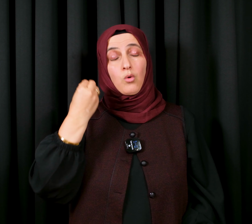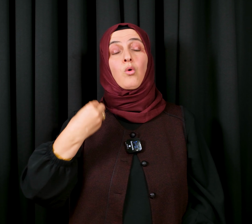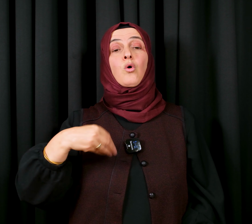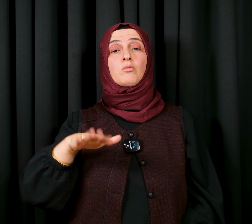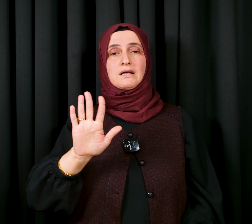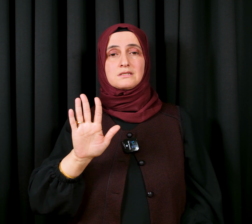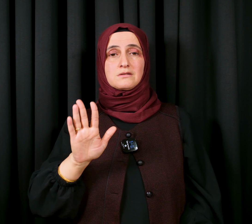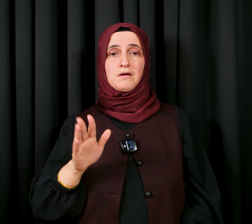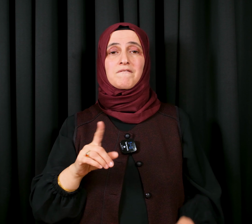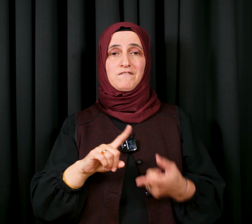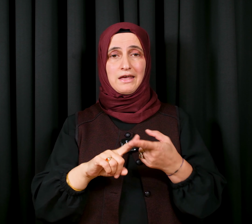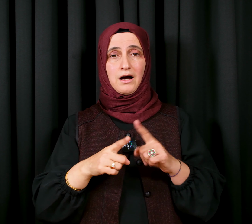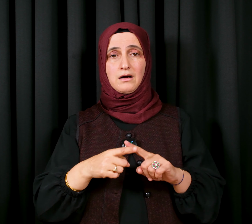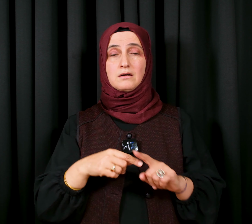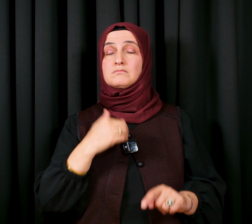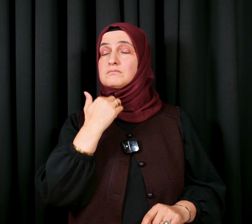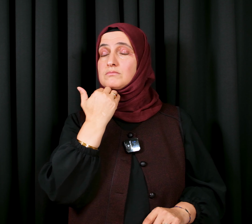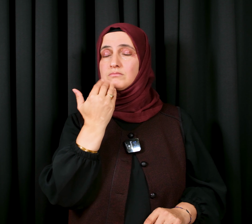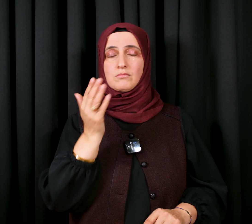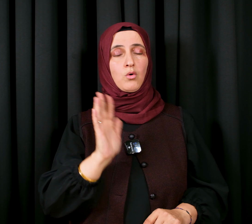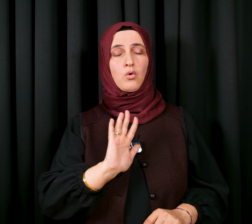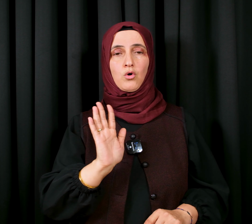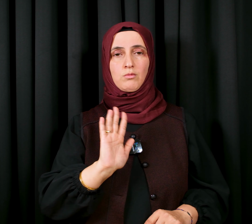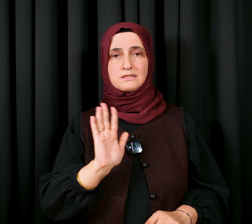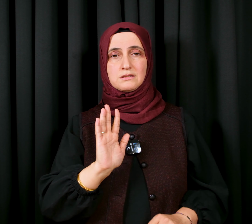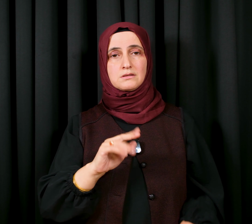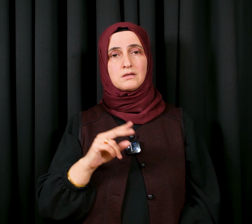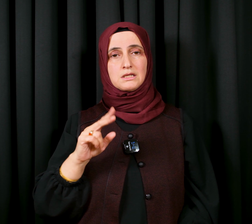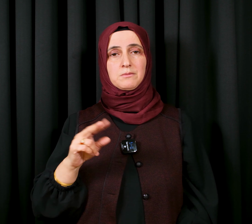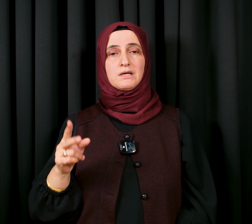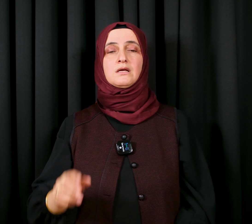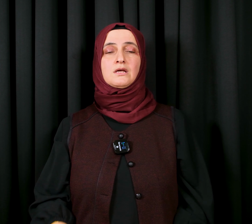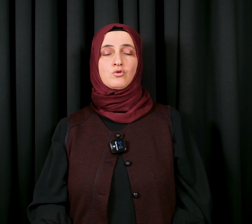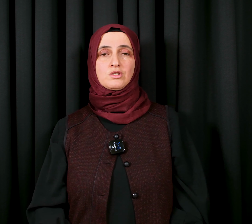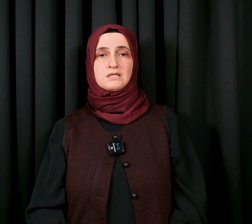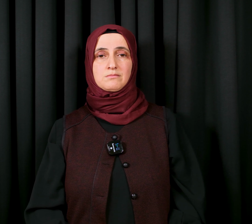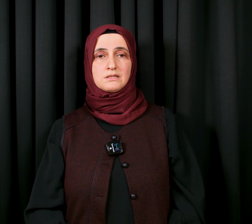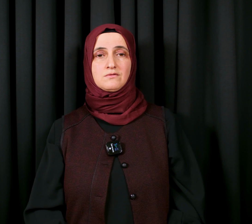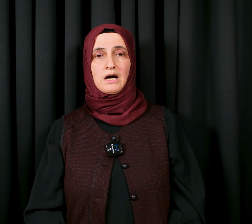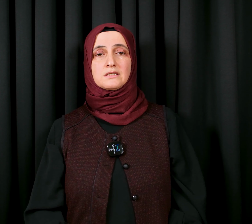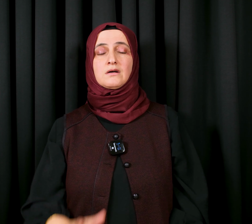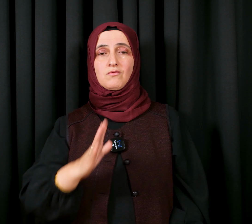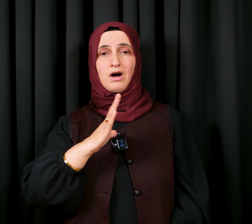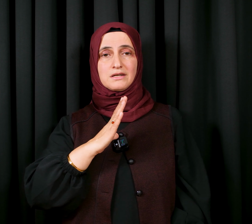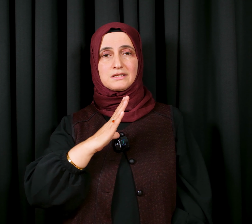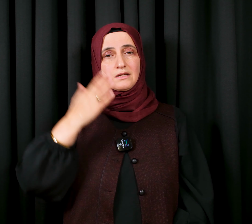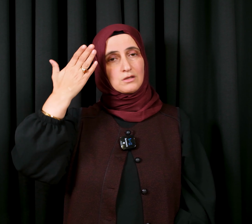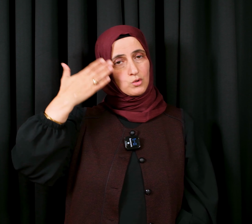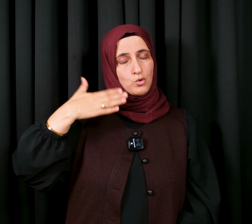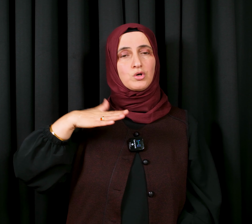Olmaz. Veya. Olmaz. Gibi gösterimleri var. Var dedik, yok